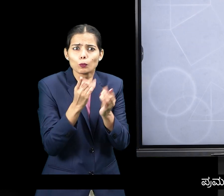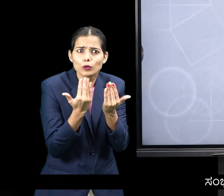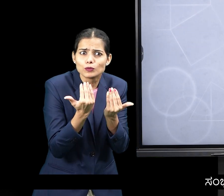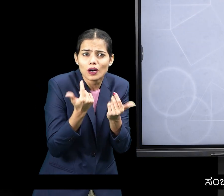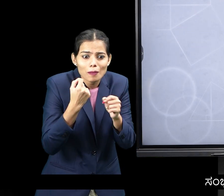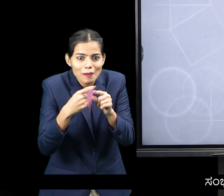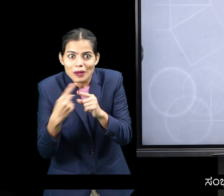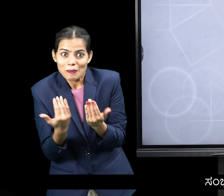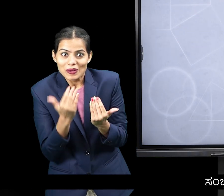ಸಂಭವನೀಯತೆ,